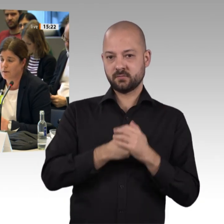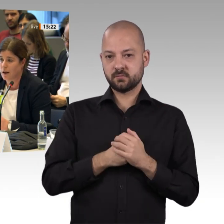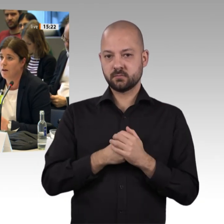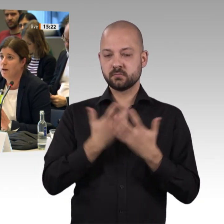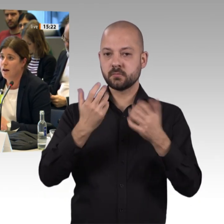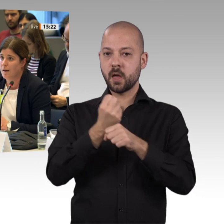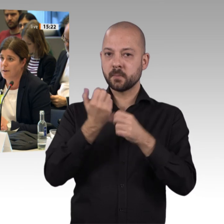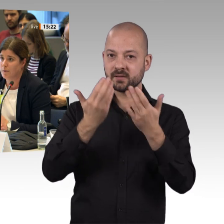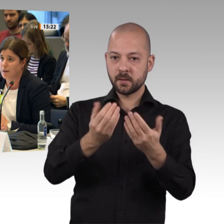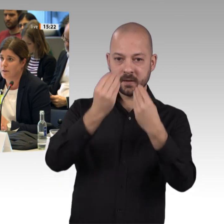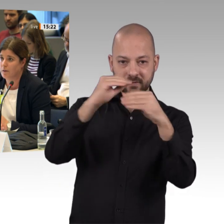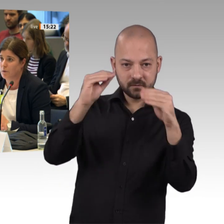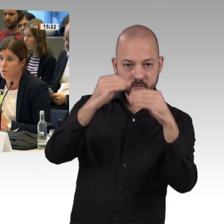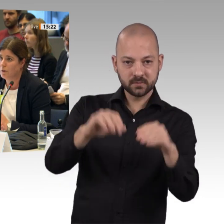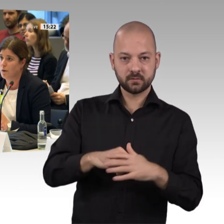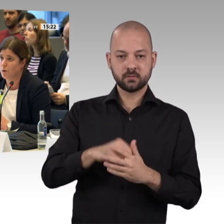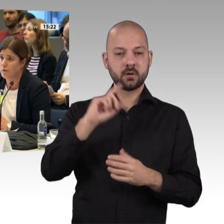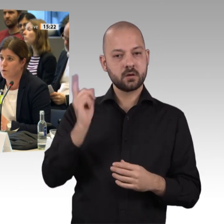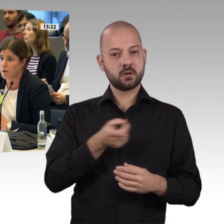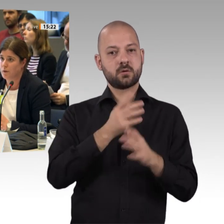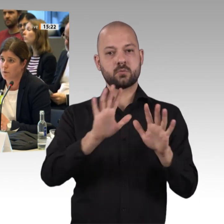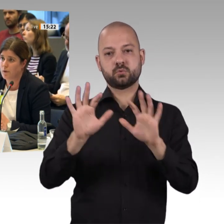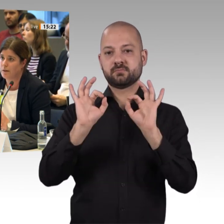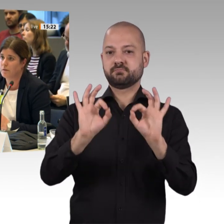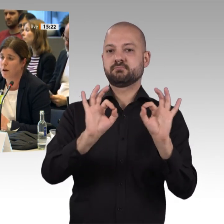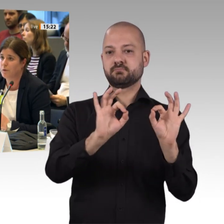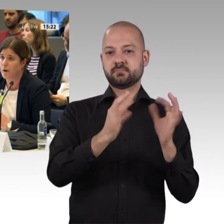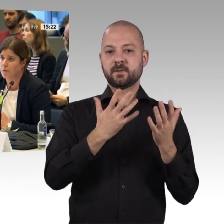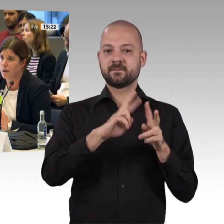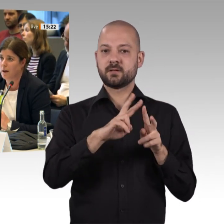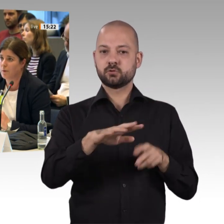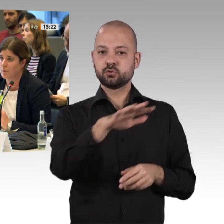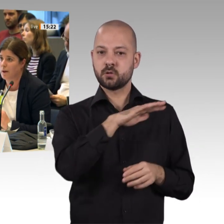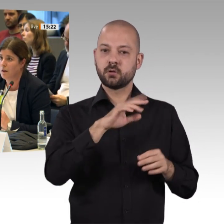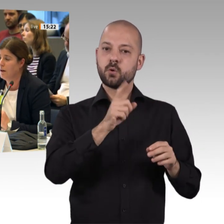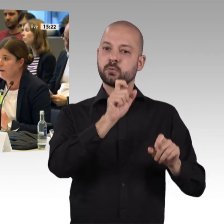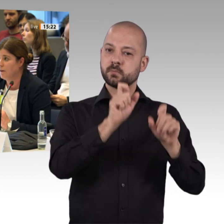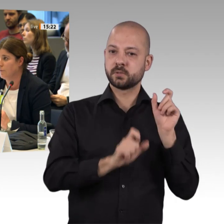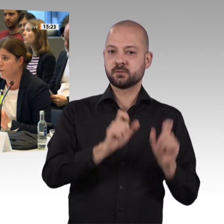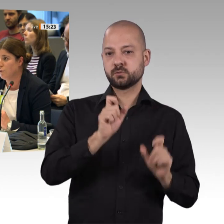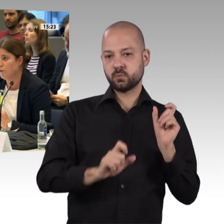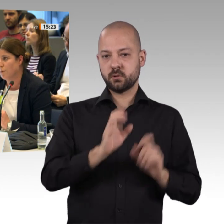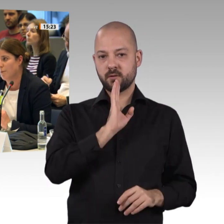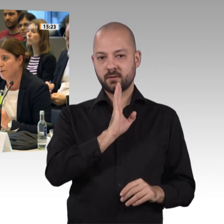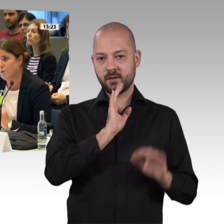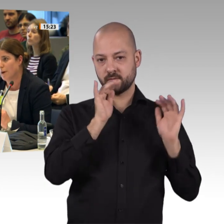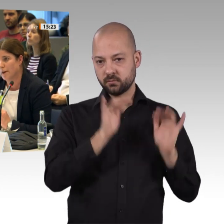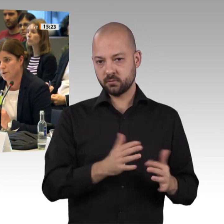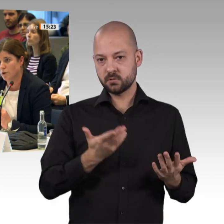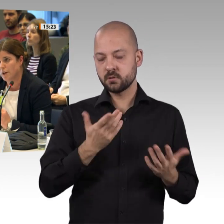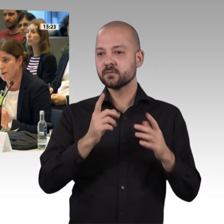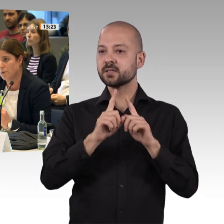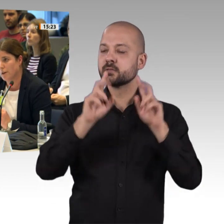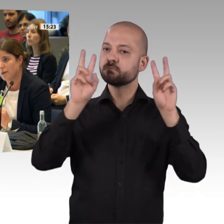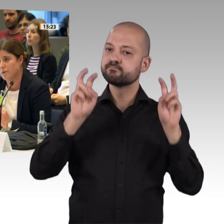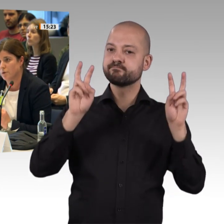Fall ist, nach Arbeitgebern zu suchen, nach möglichen Beschäftigungsverhältnissen auf dem allgemeinen Arbeitsmarkt zu suchen, um damit die Übergänge